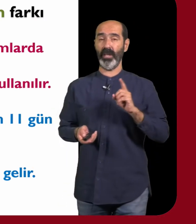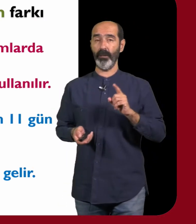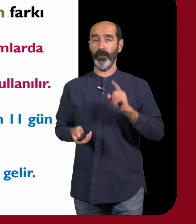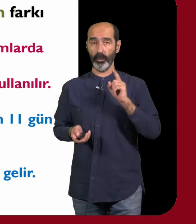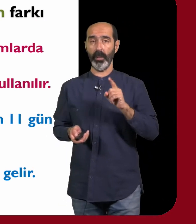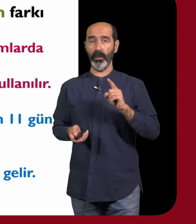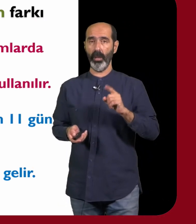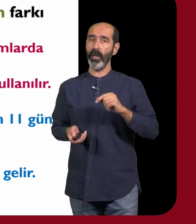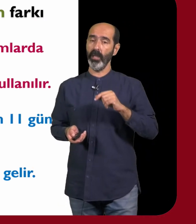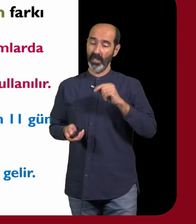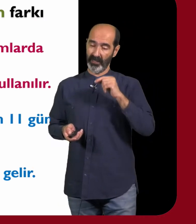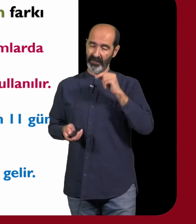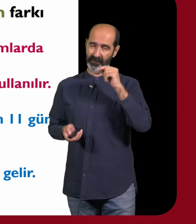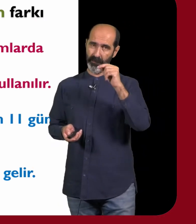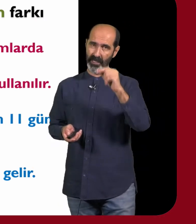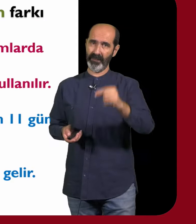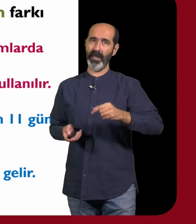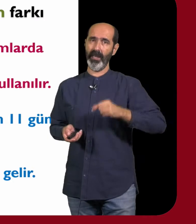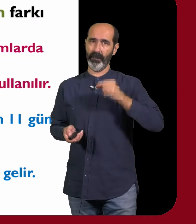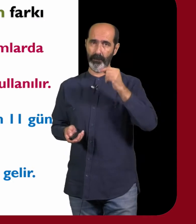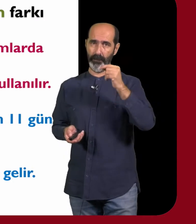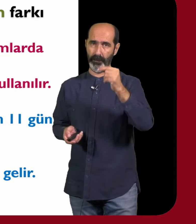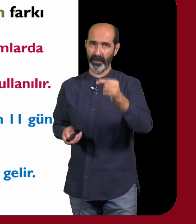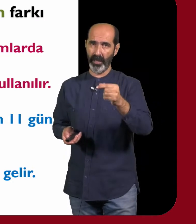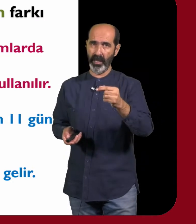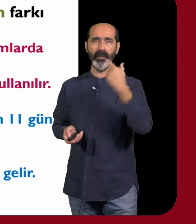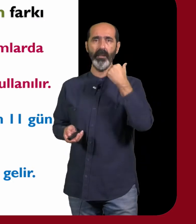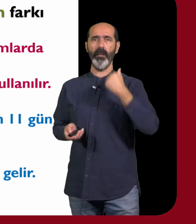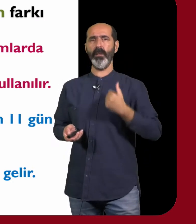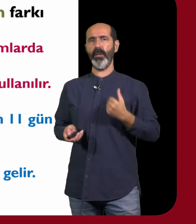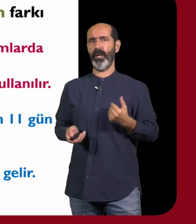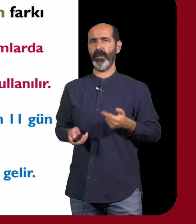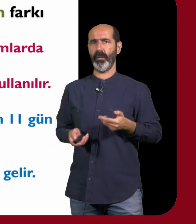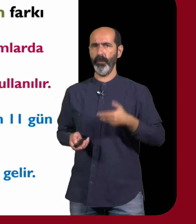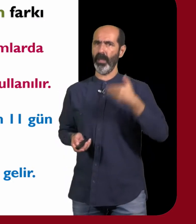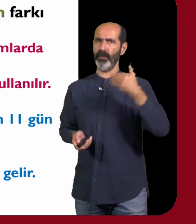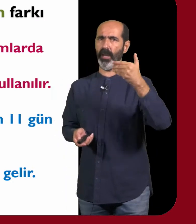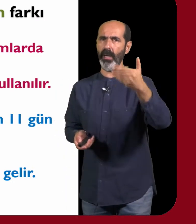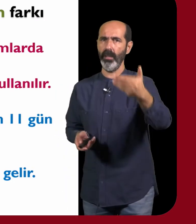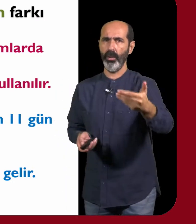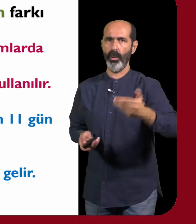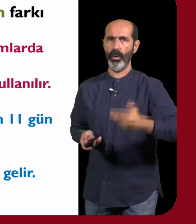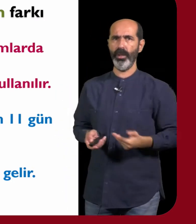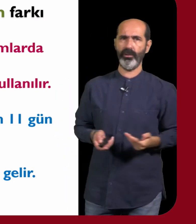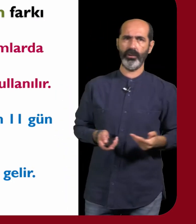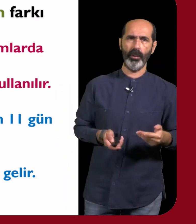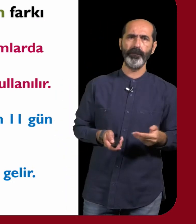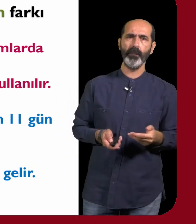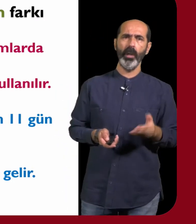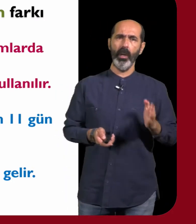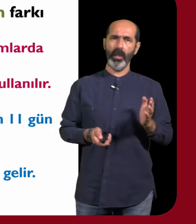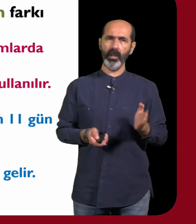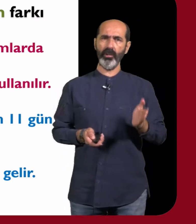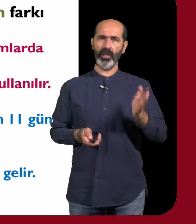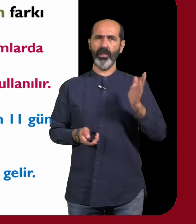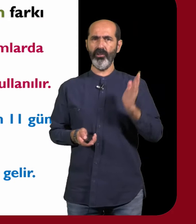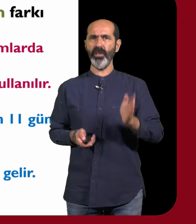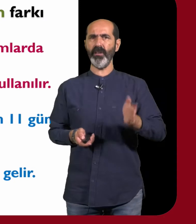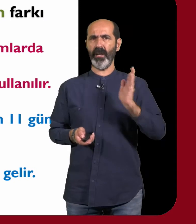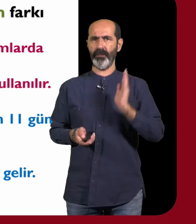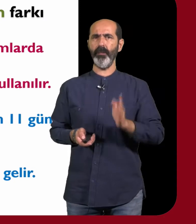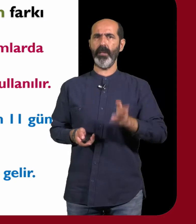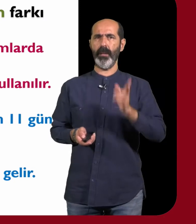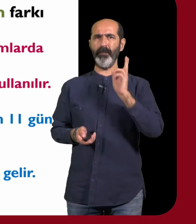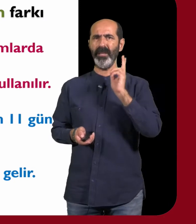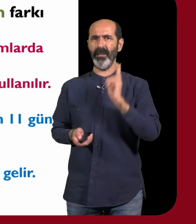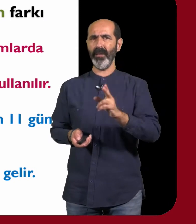şimdi takvim kullanıyor ama resmiyeti binal Miladi takvim biraz daha öne çıkıyor arkadaşlar